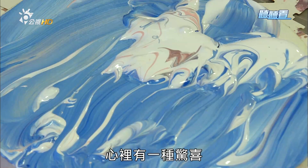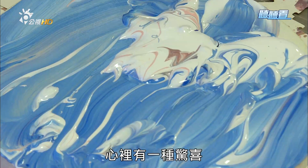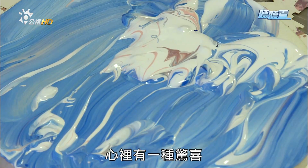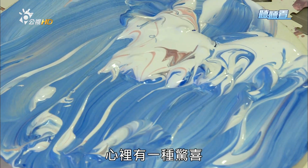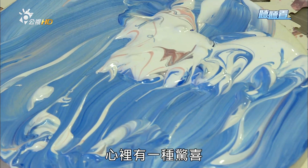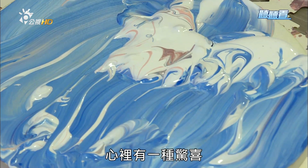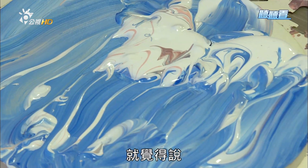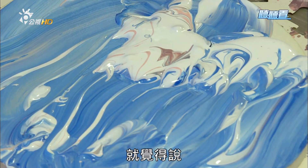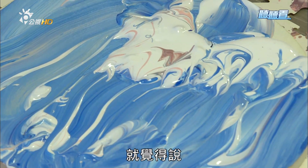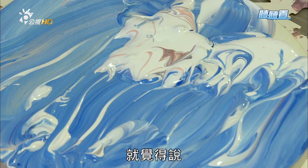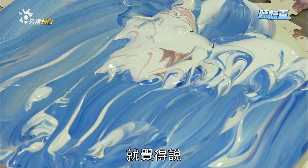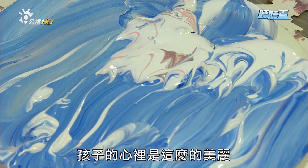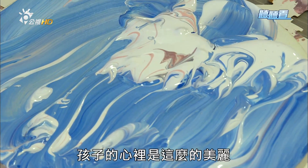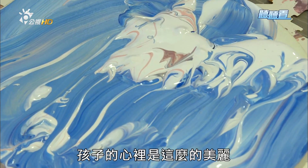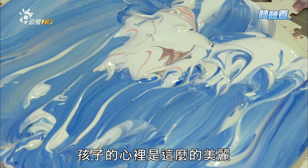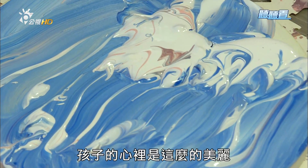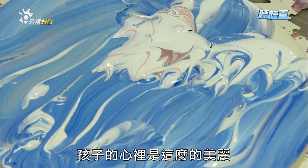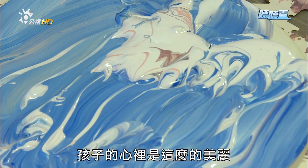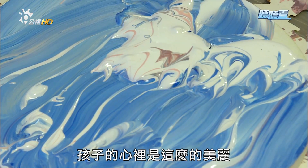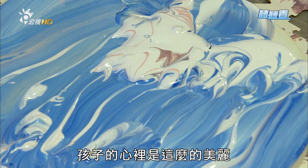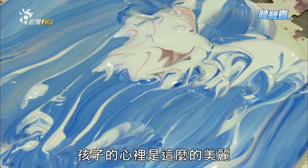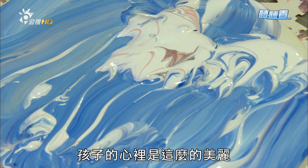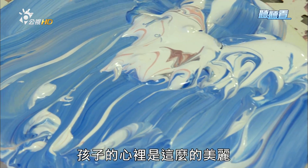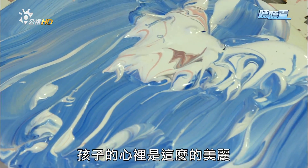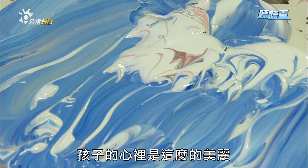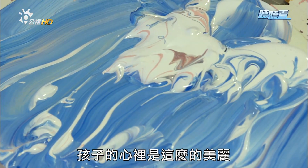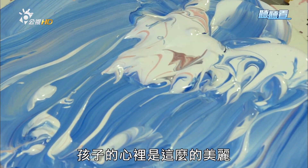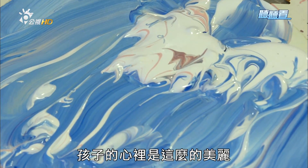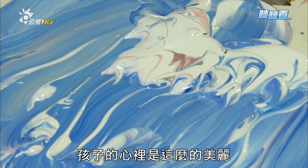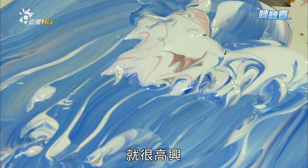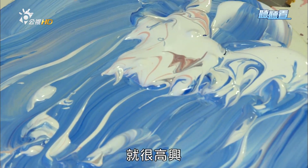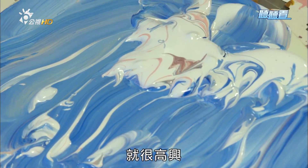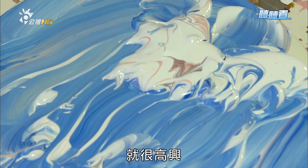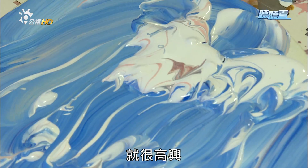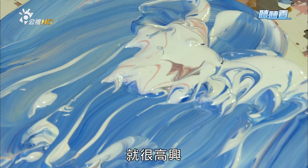惊喜，就觉得说，哎，孩子的心里是这么的美丽啊，就很高兴。